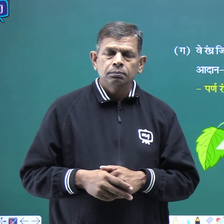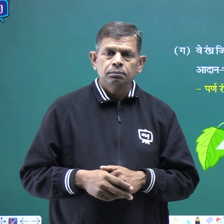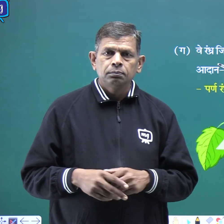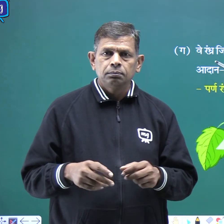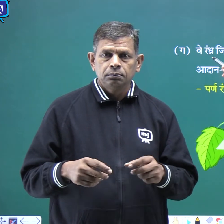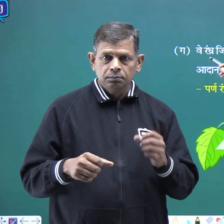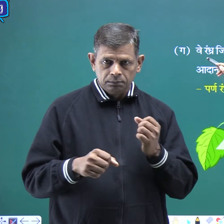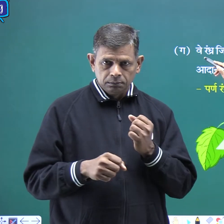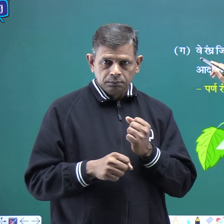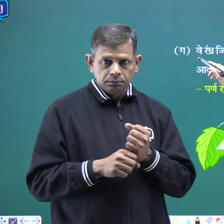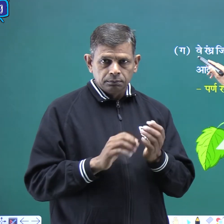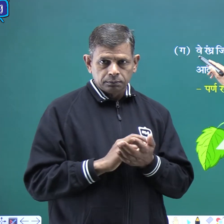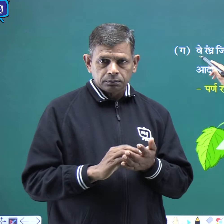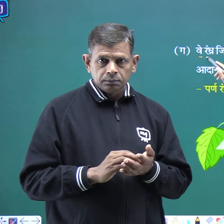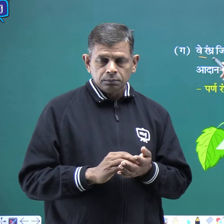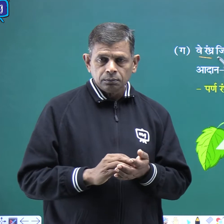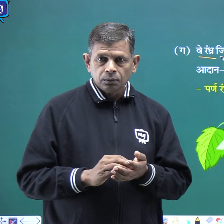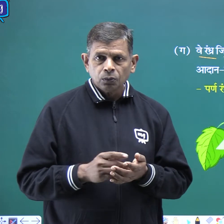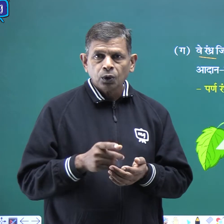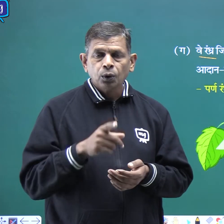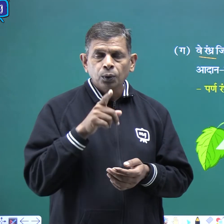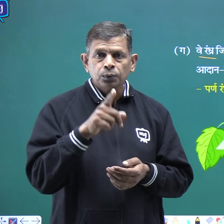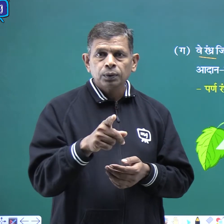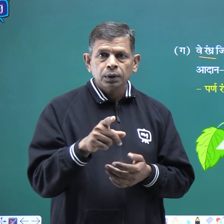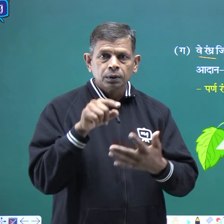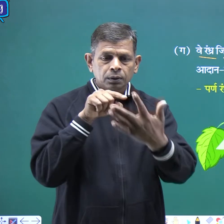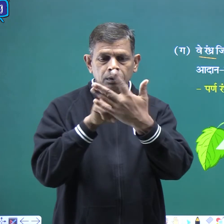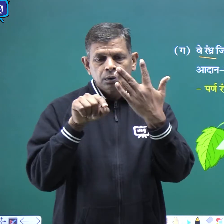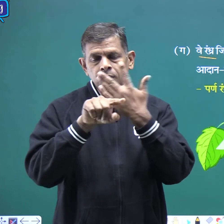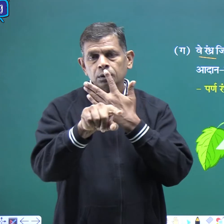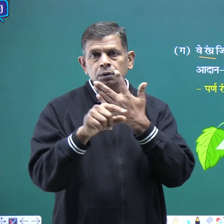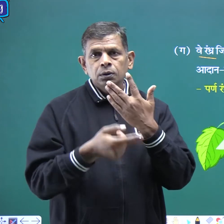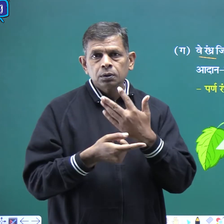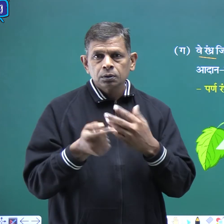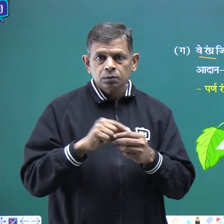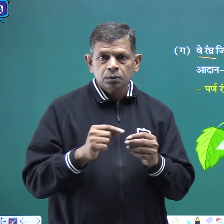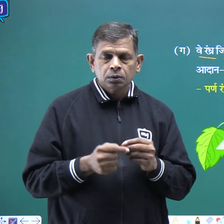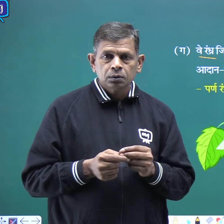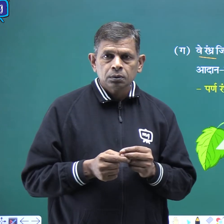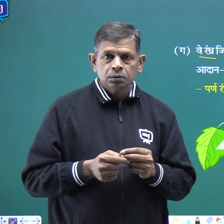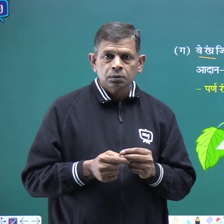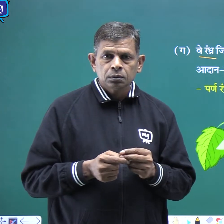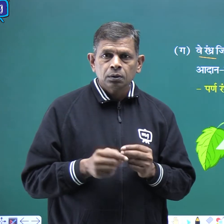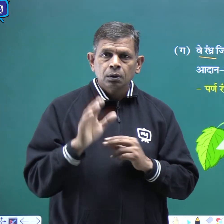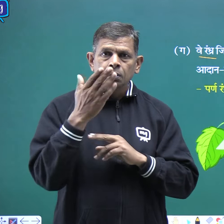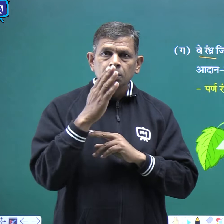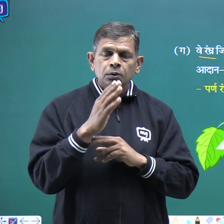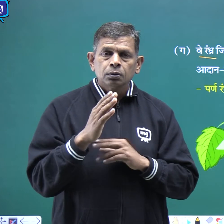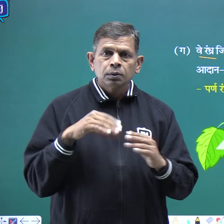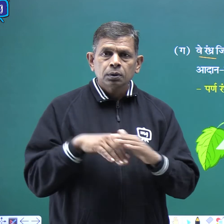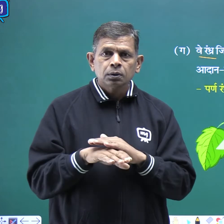ग, वे रंध्र जिनके द्वारा पत्तियों